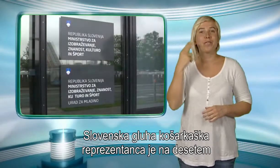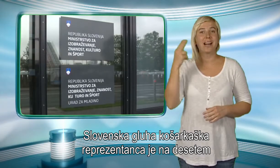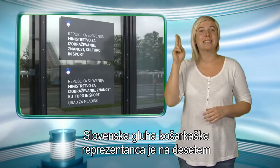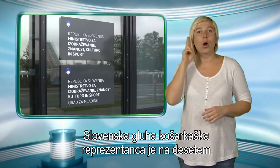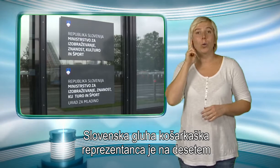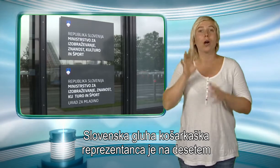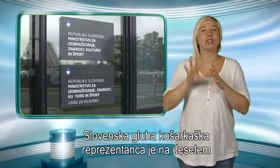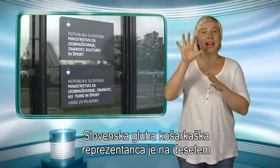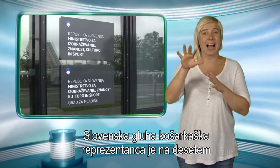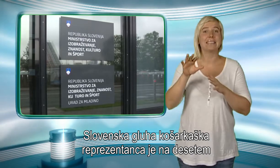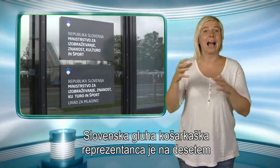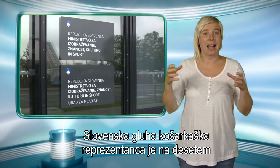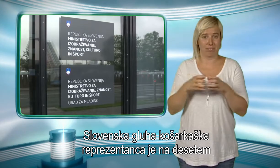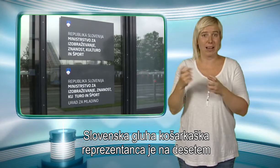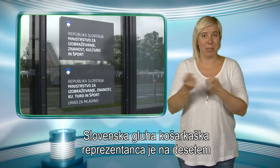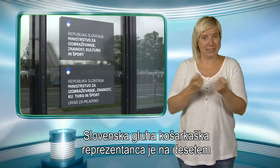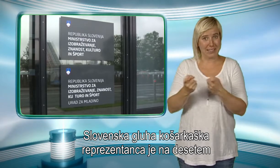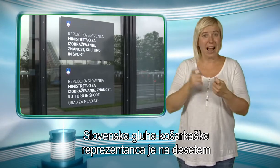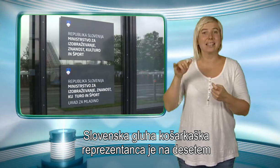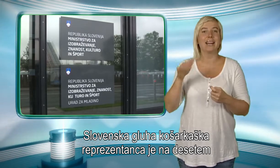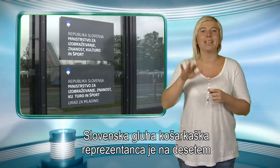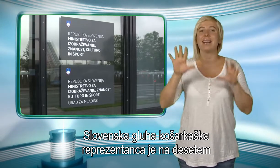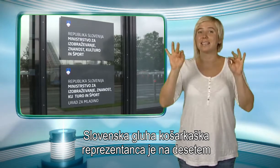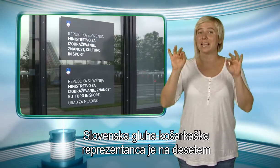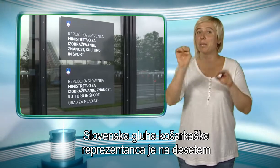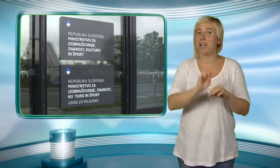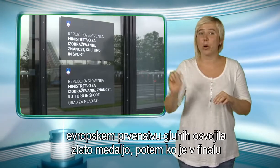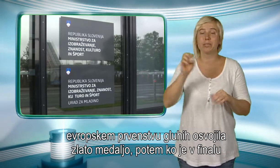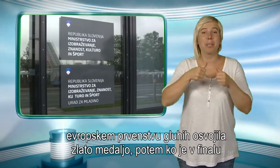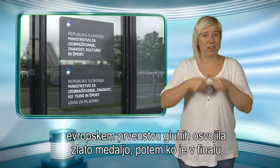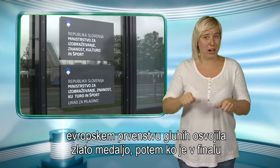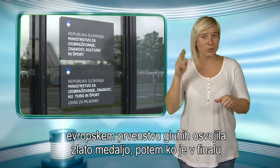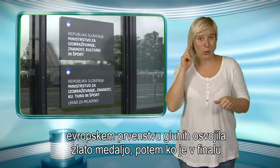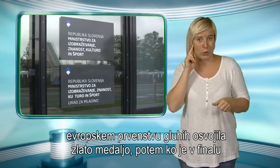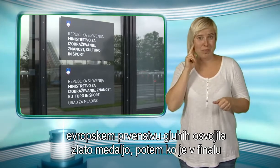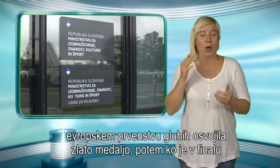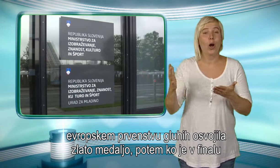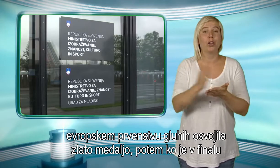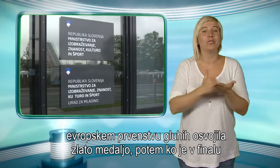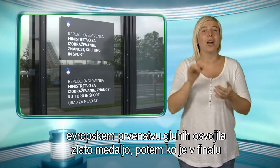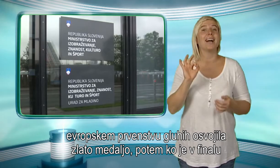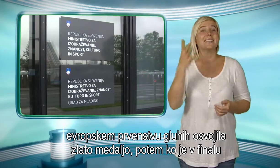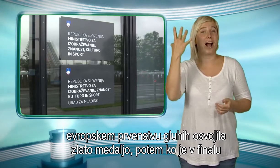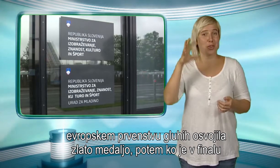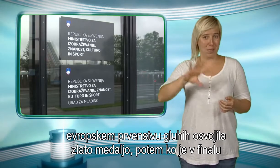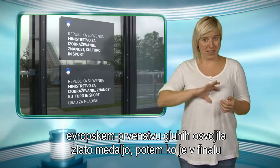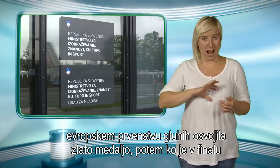Slovenska gluha košarkaška reprezentanca je na 10. evropskem prvenstvu gluhih osvojila zlato medaljo, potem ko je v